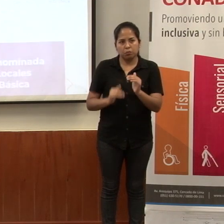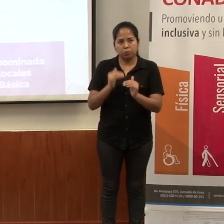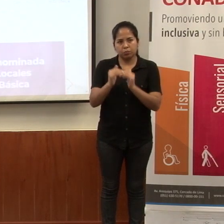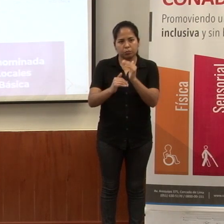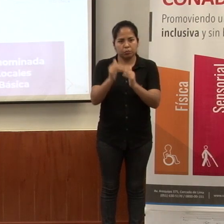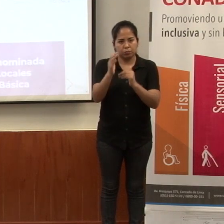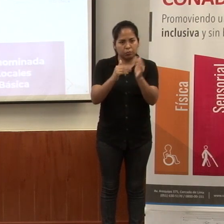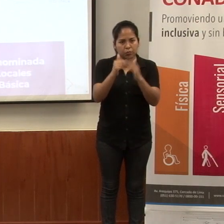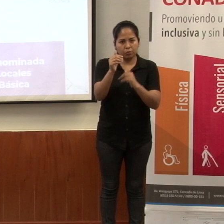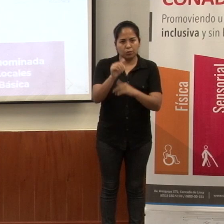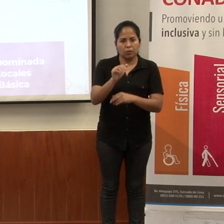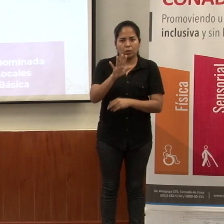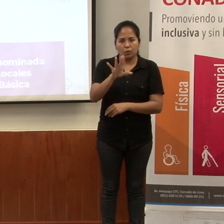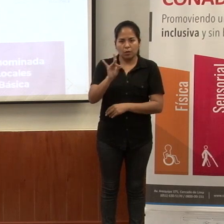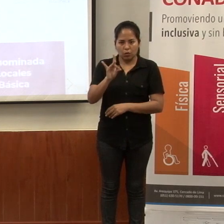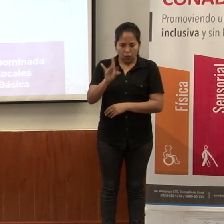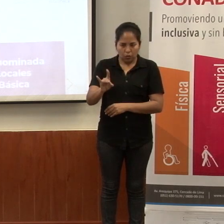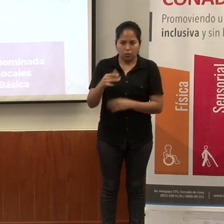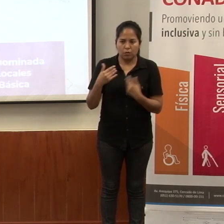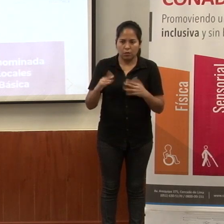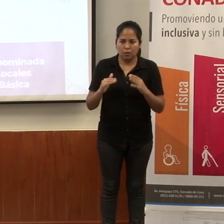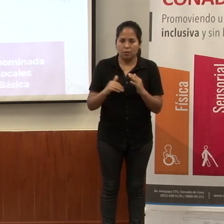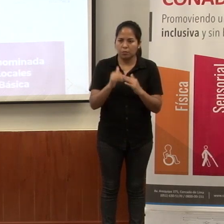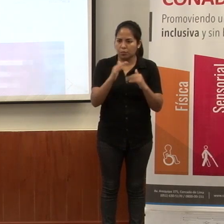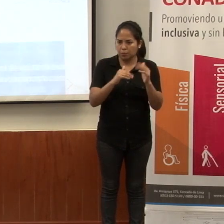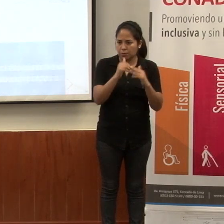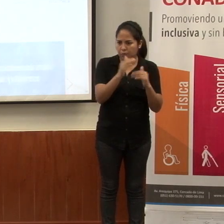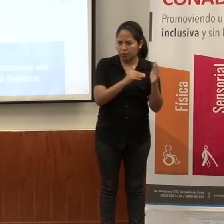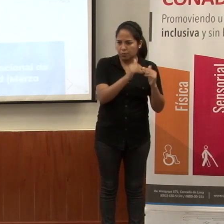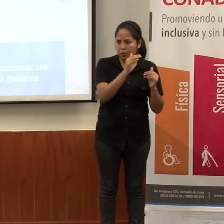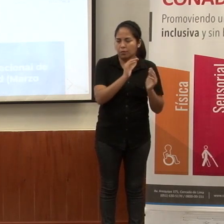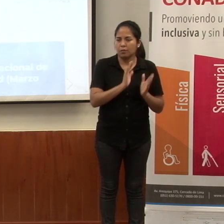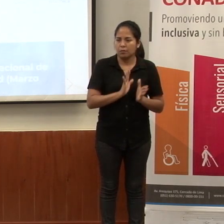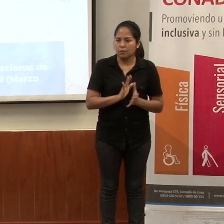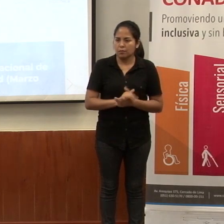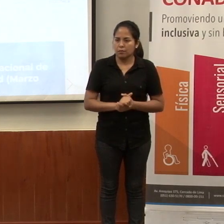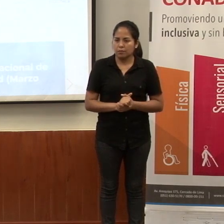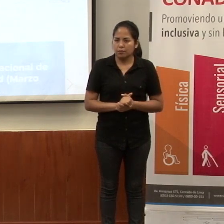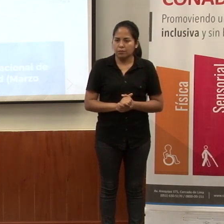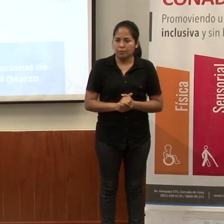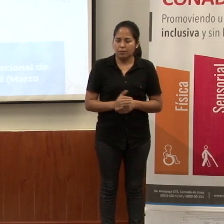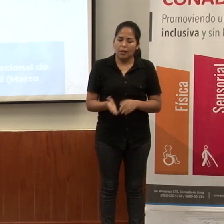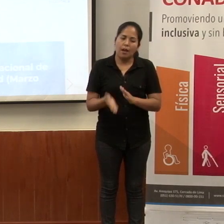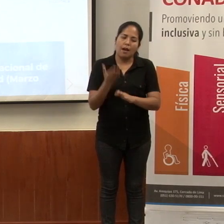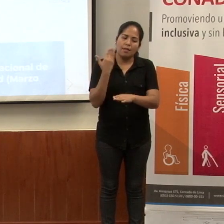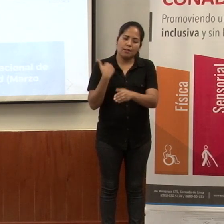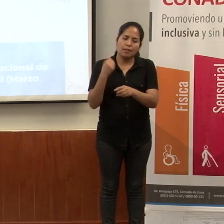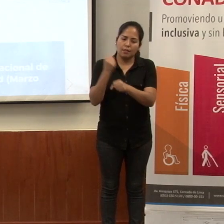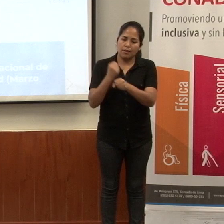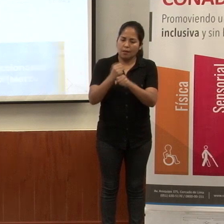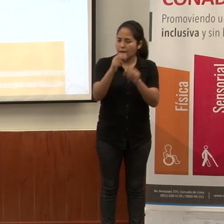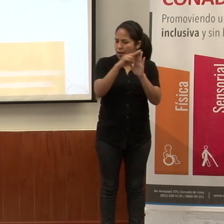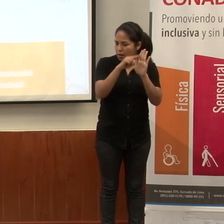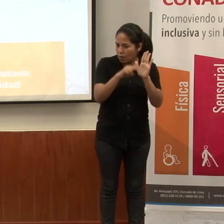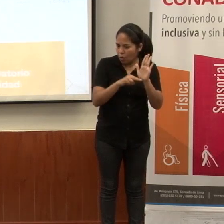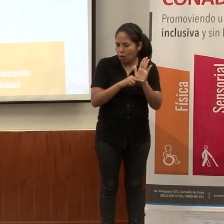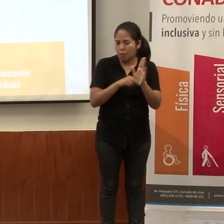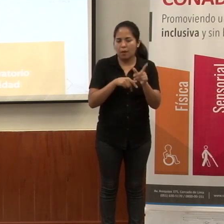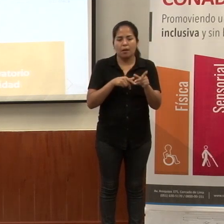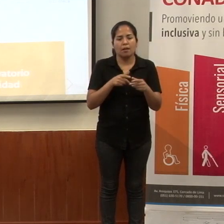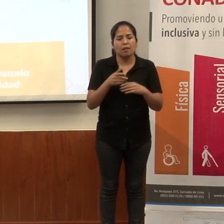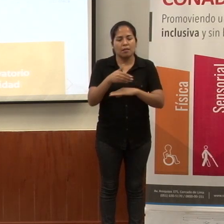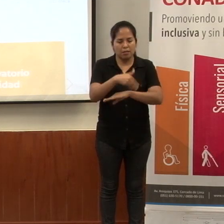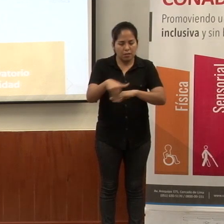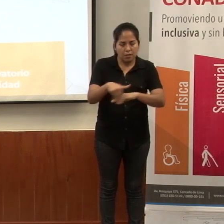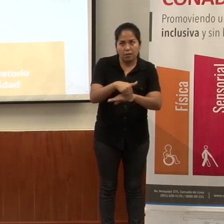la norma de PRITE, estableciendo cuáles son los parámetros para que sea un PRITE, cuál es el diseño arquitectónico,